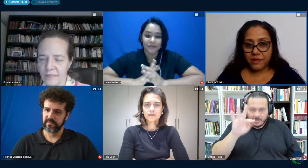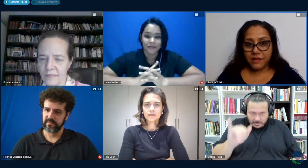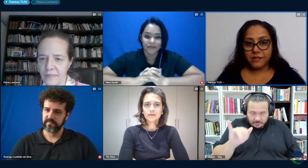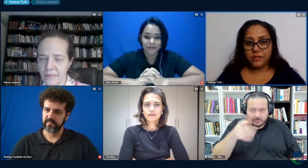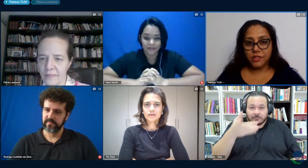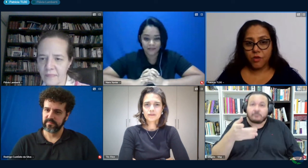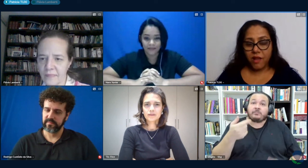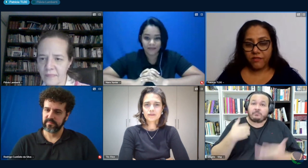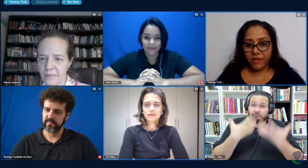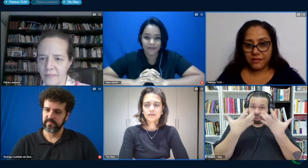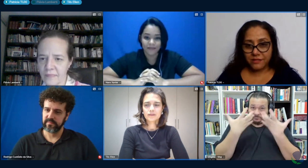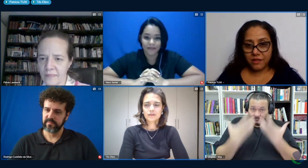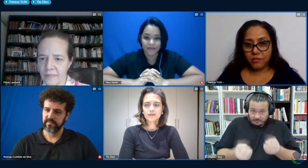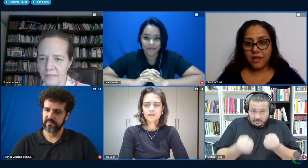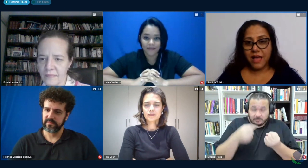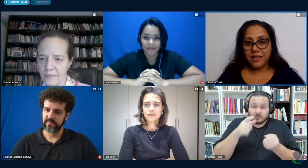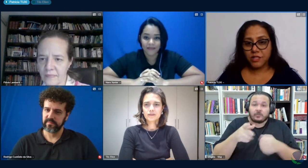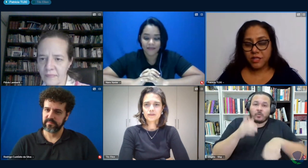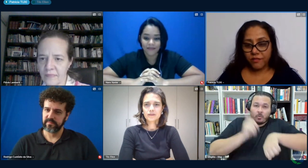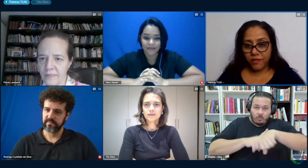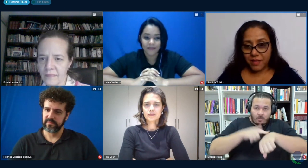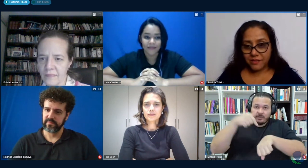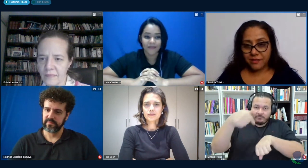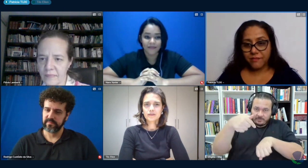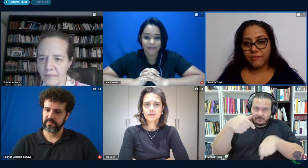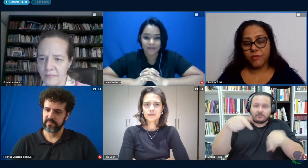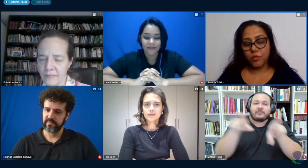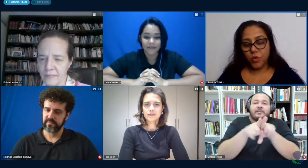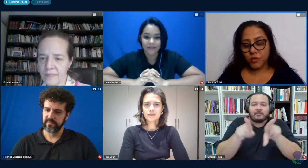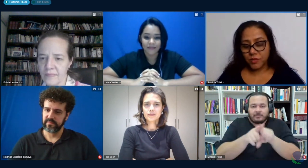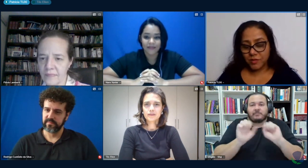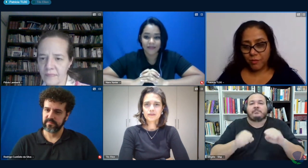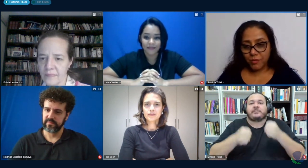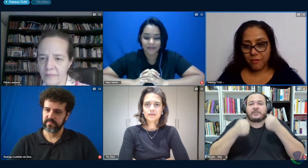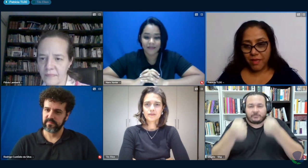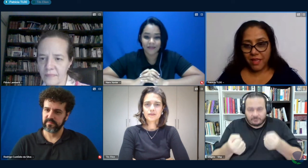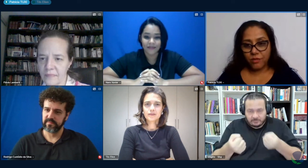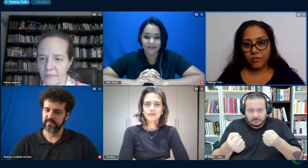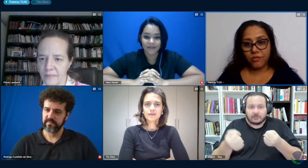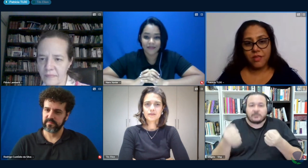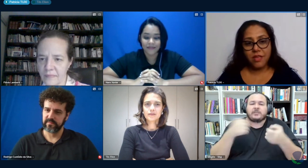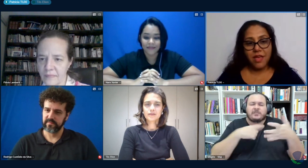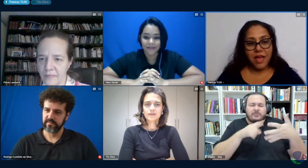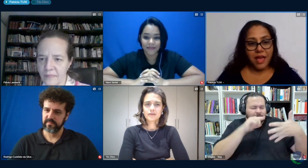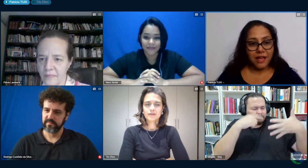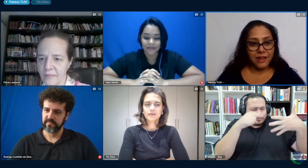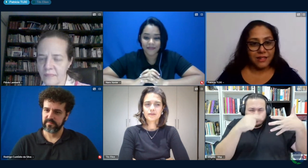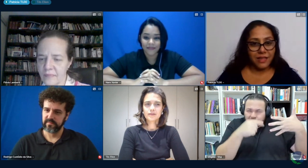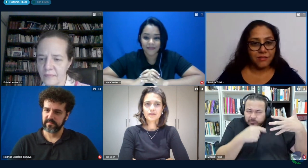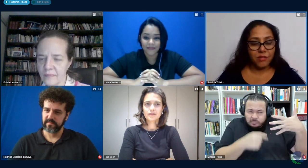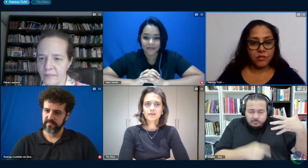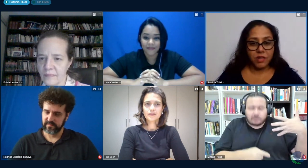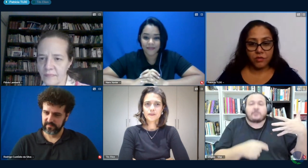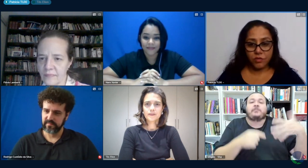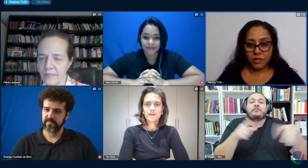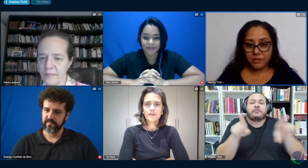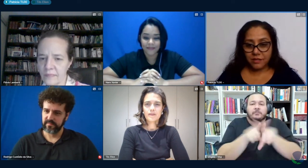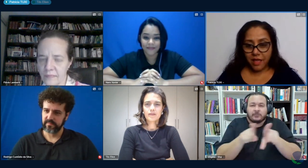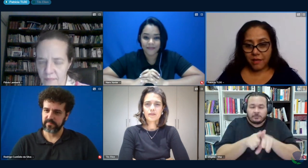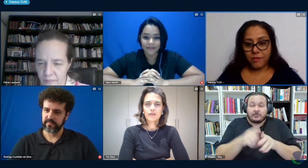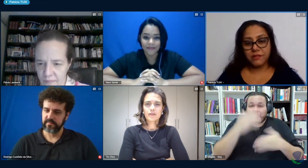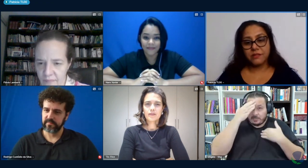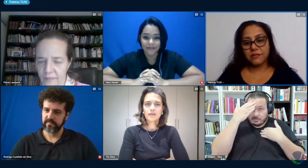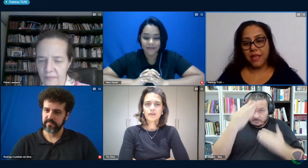da banca de qualificação, a de defesa, com todos os seus apontamentos. Agradeço aos